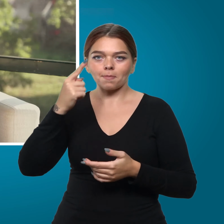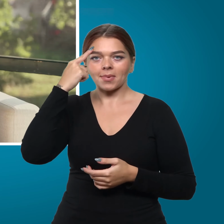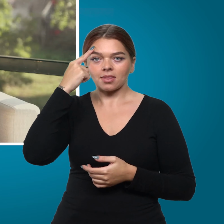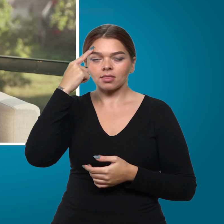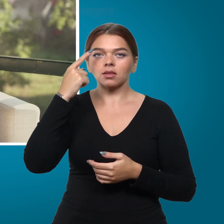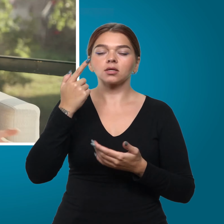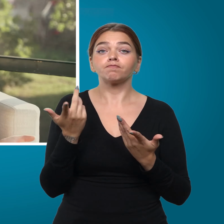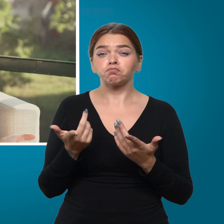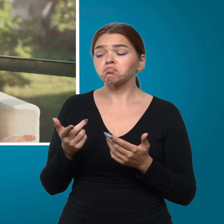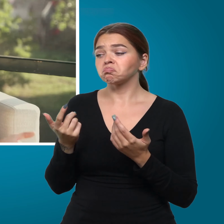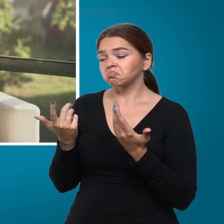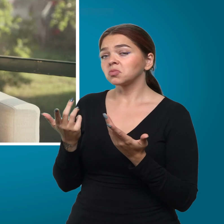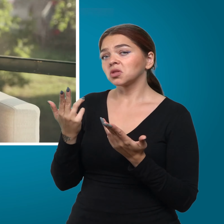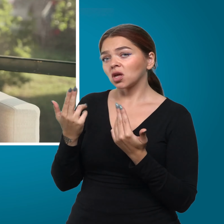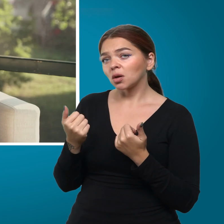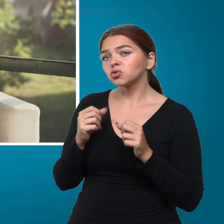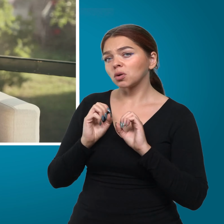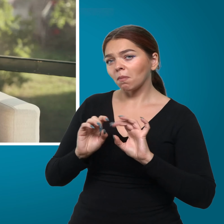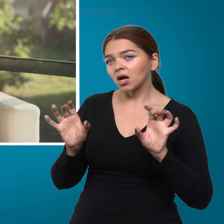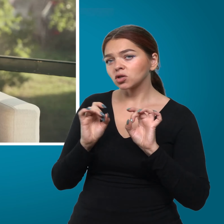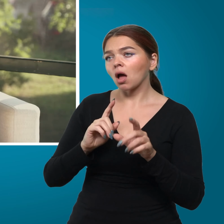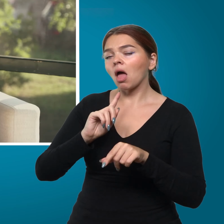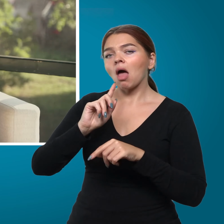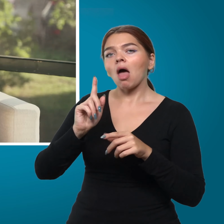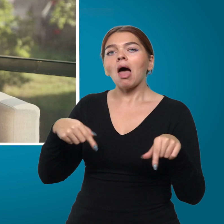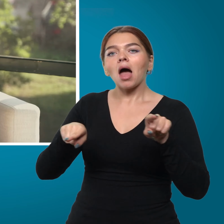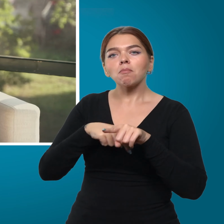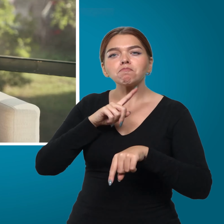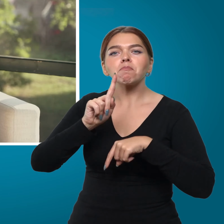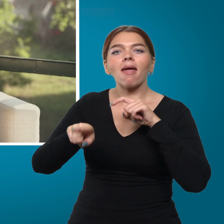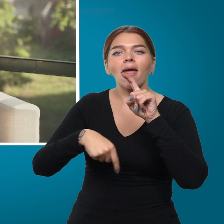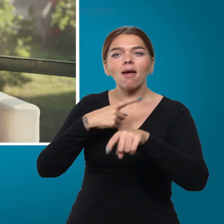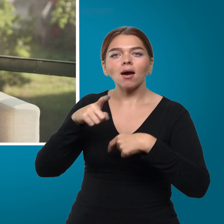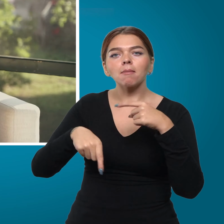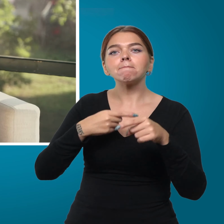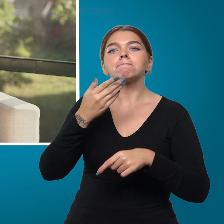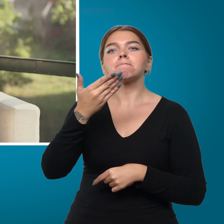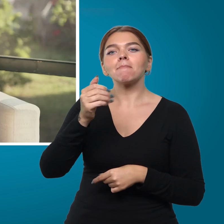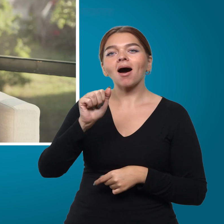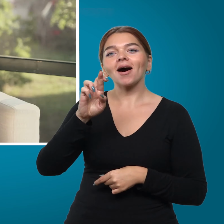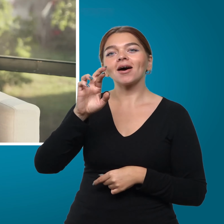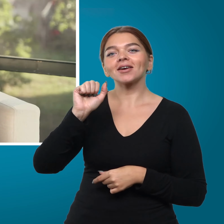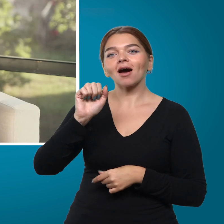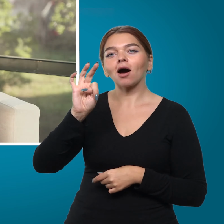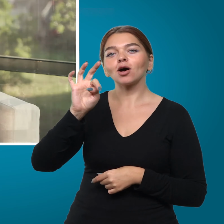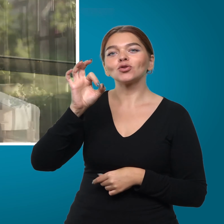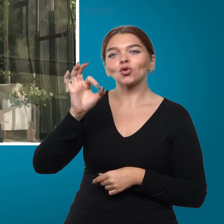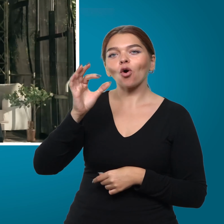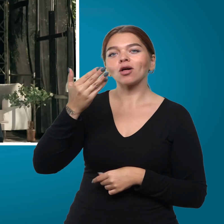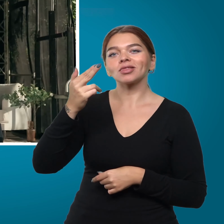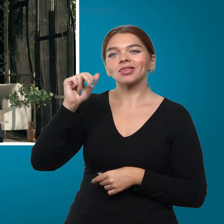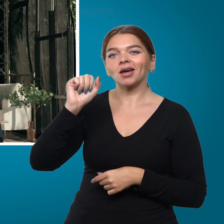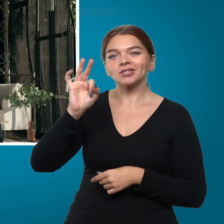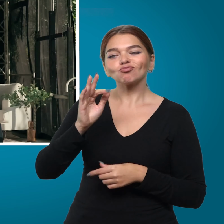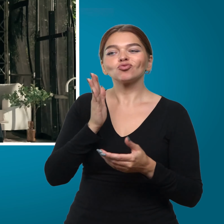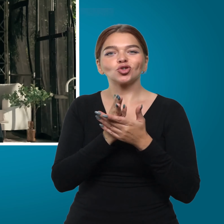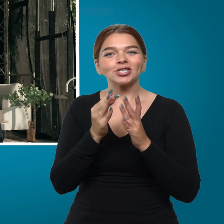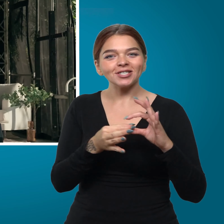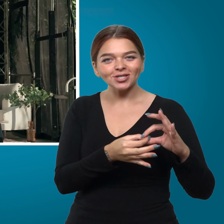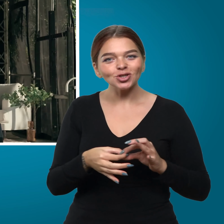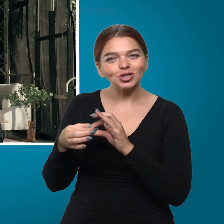Išbėgi, parbėgi, švariom mintim, atsisėdi, gali rašyti toliau. Iš tiesų, kai jūs pasakote, aš pagalvojau, čia tikriausiai